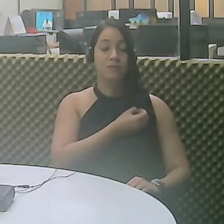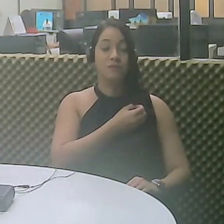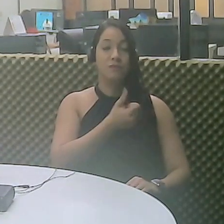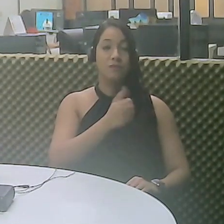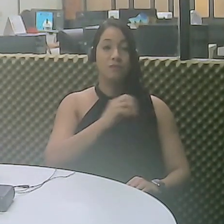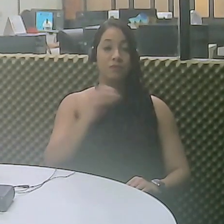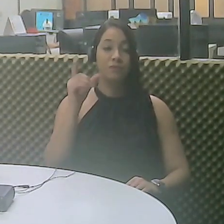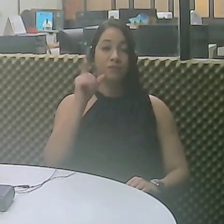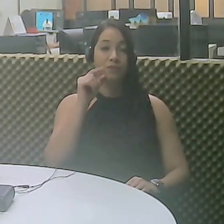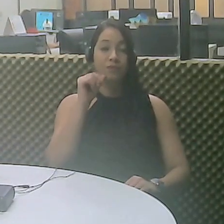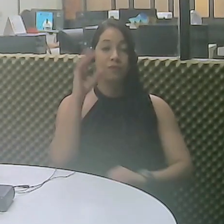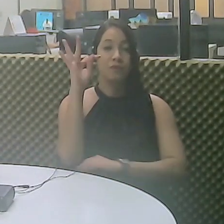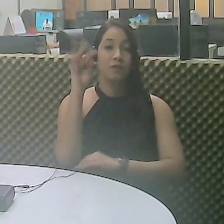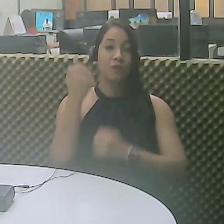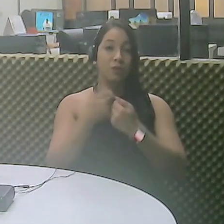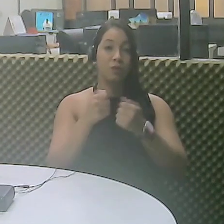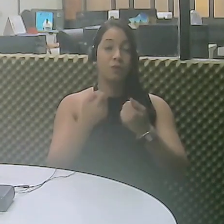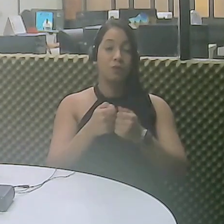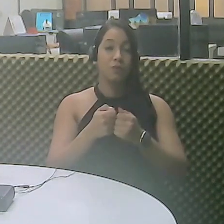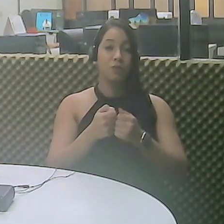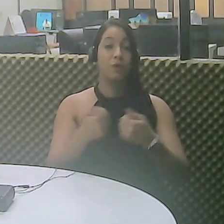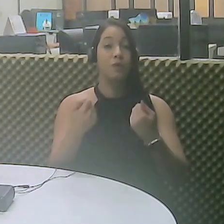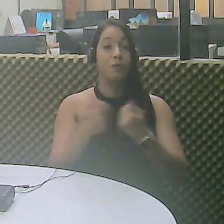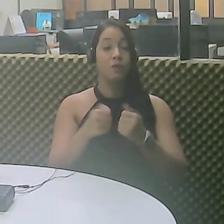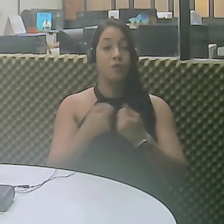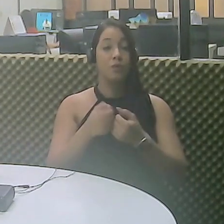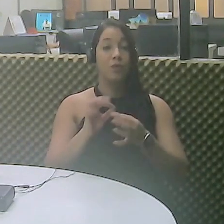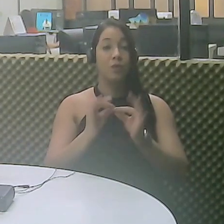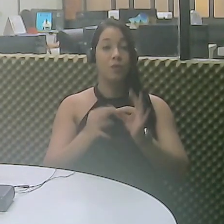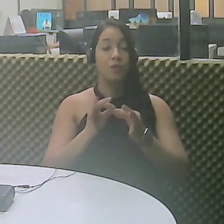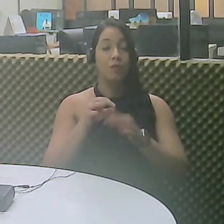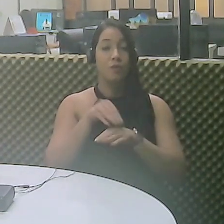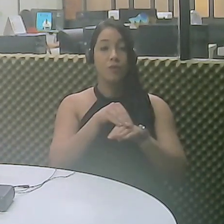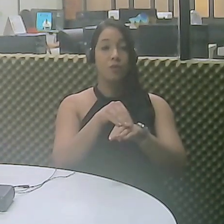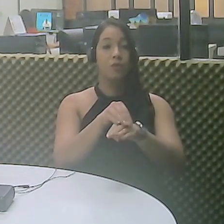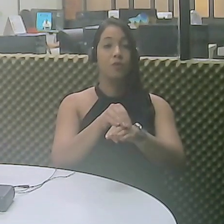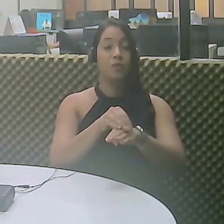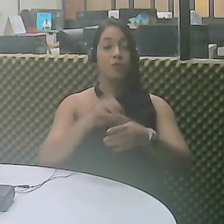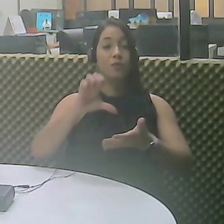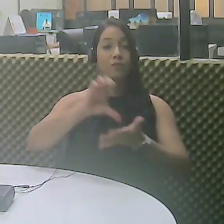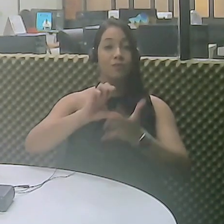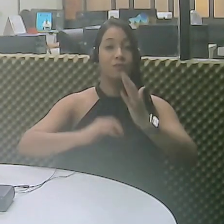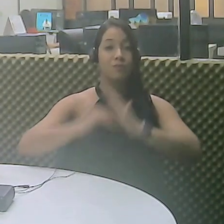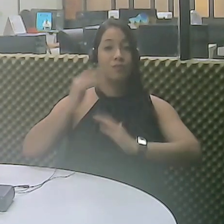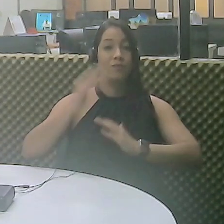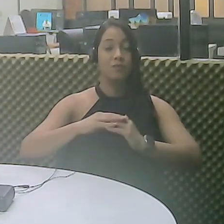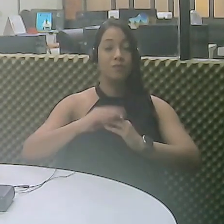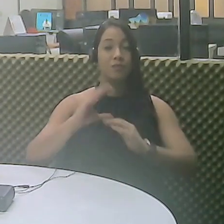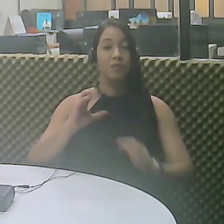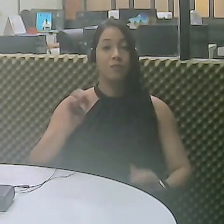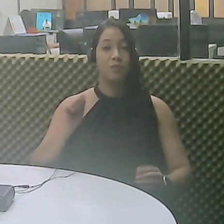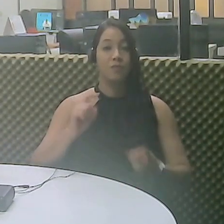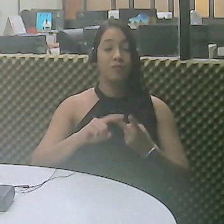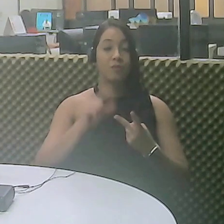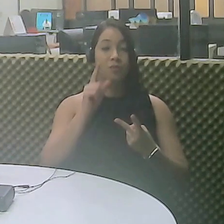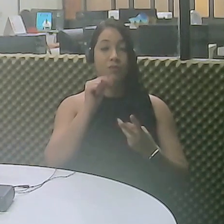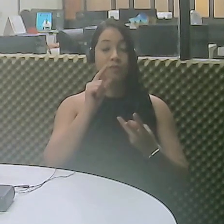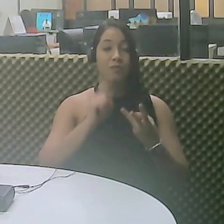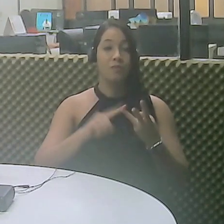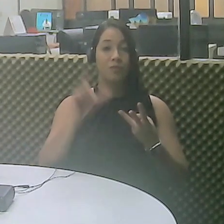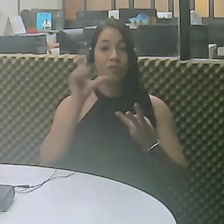Lagoinha, terminais de ônibus, ônibus Meu Ofício Itinerante e nos centros profissionalizantes Campo Alegre,